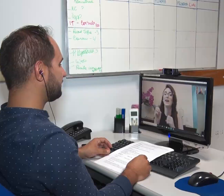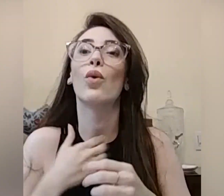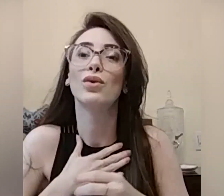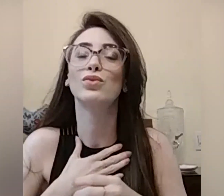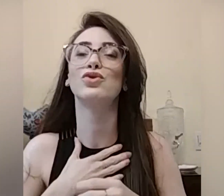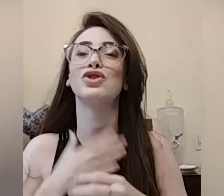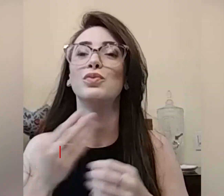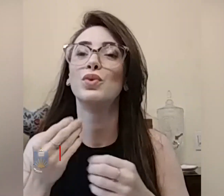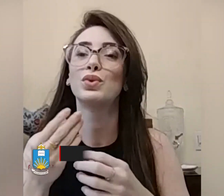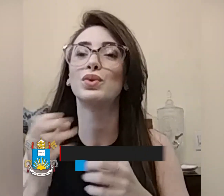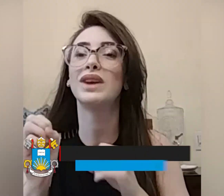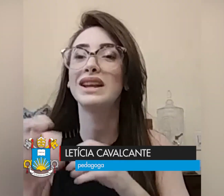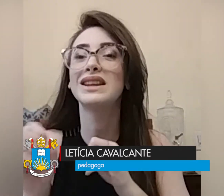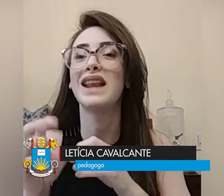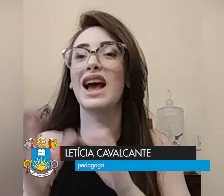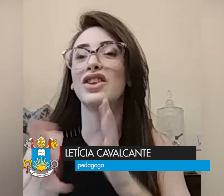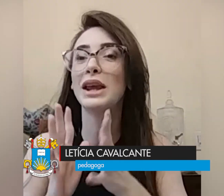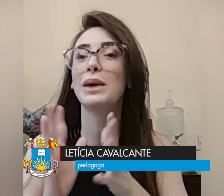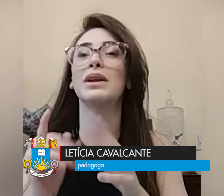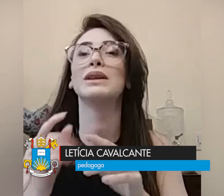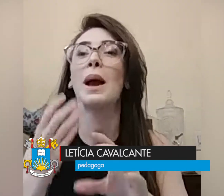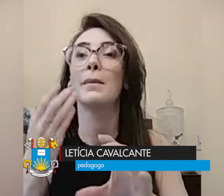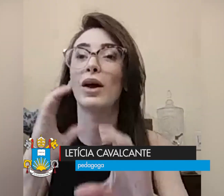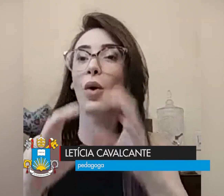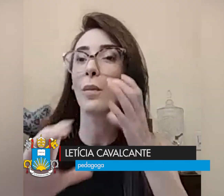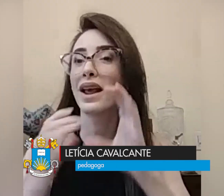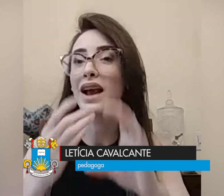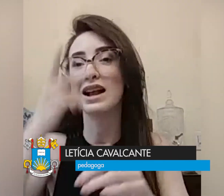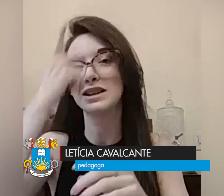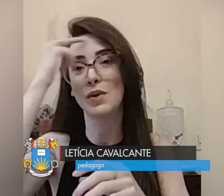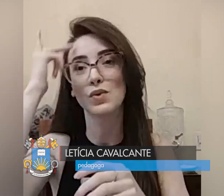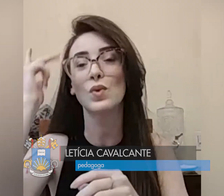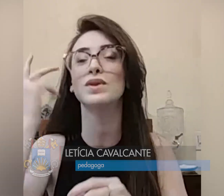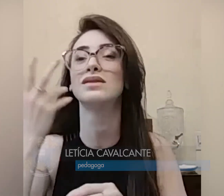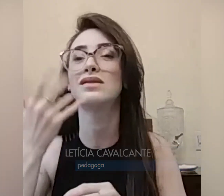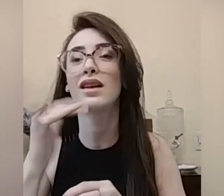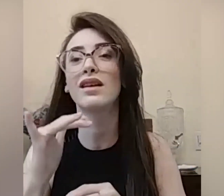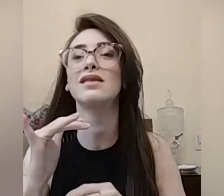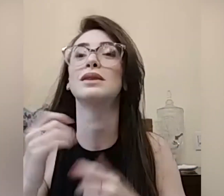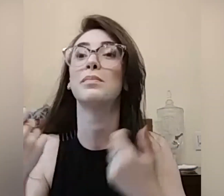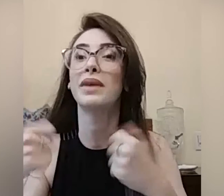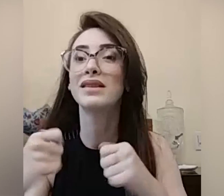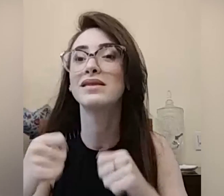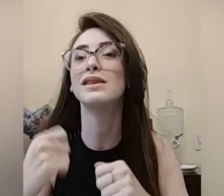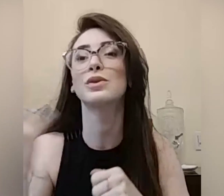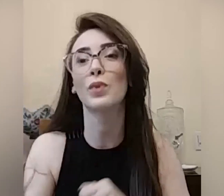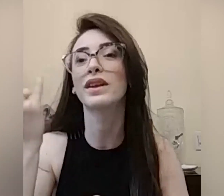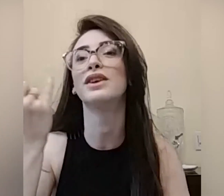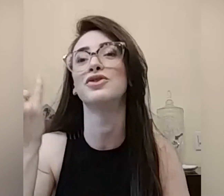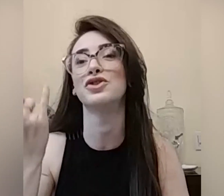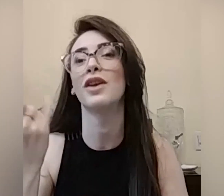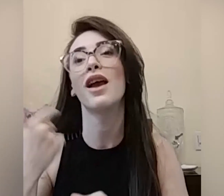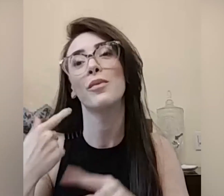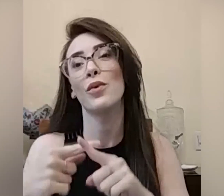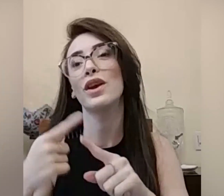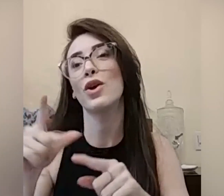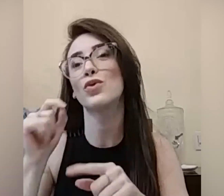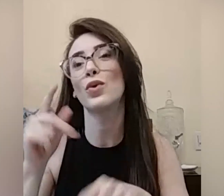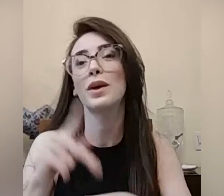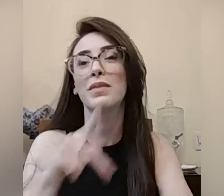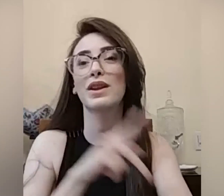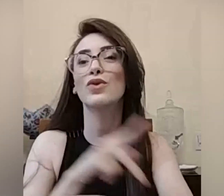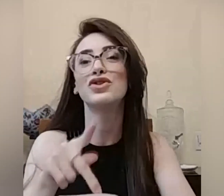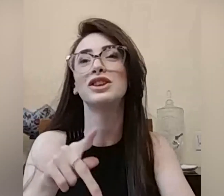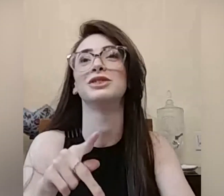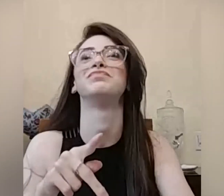pedagoga surda o engenheiro minha empresa para comunicar pessoa de criança e presentes portante